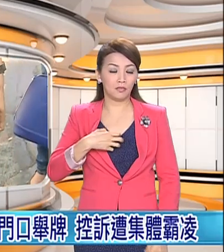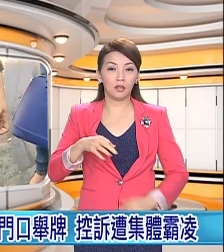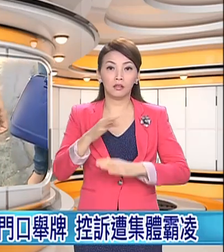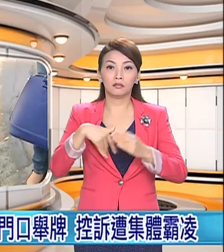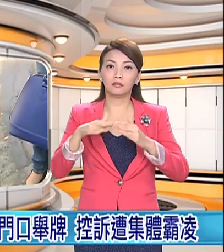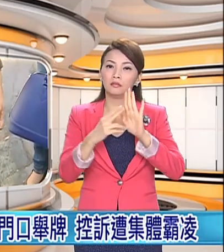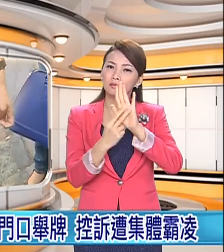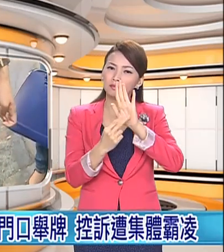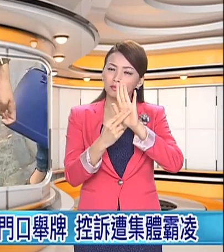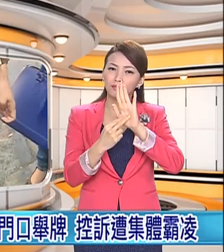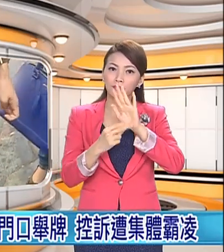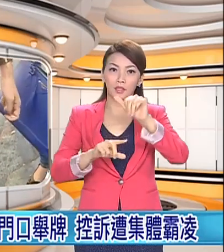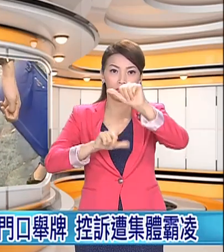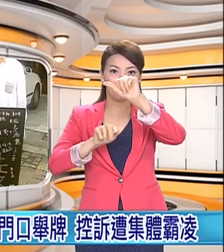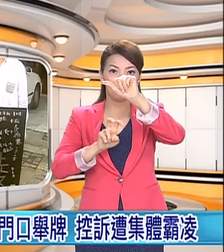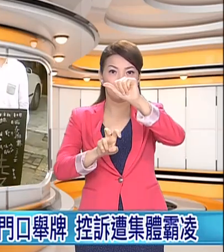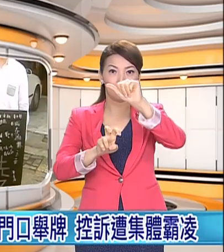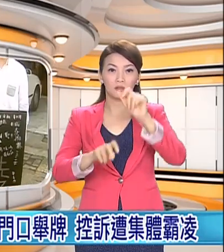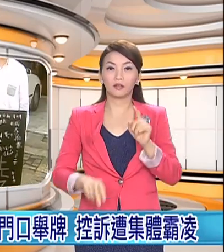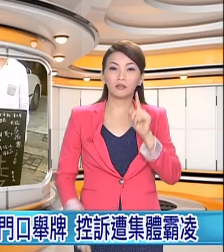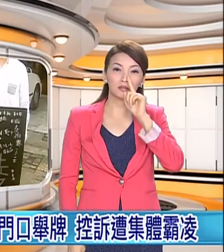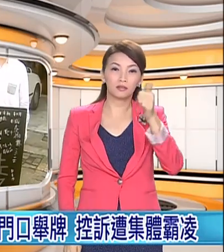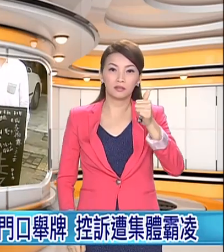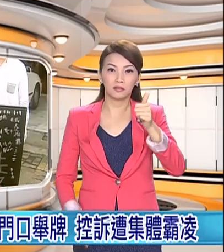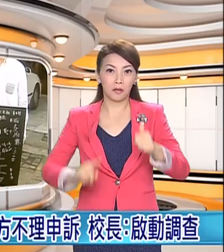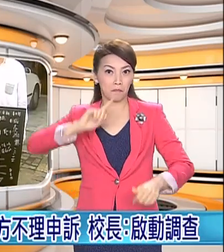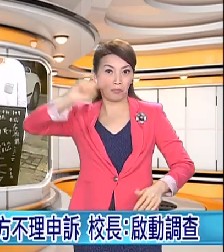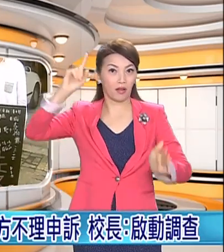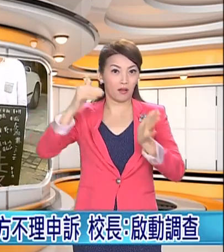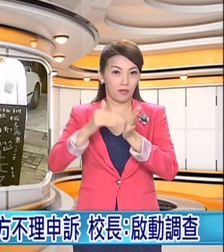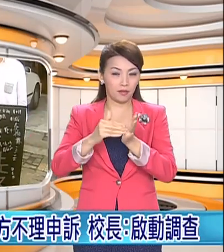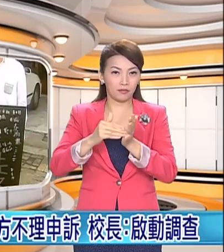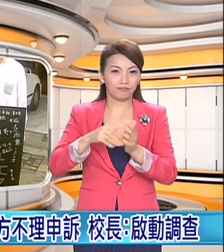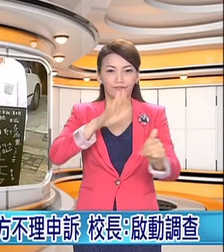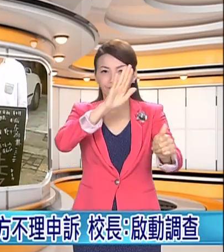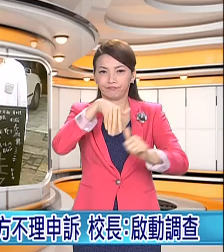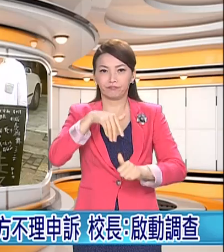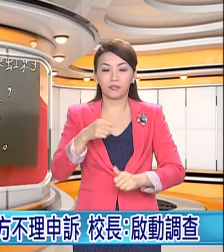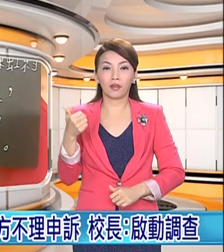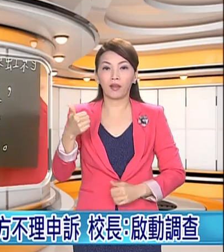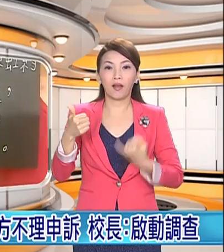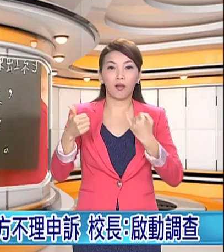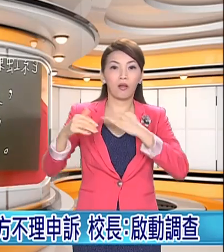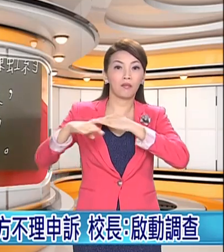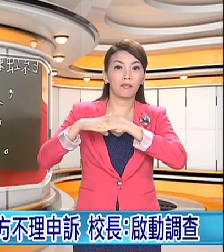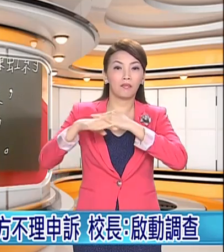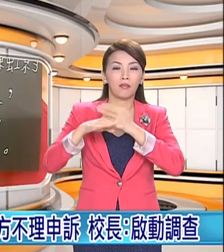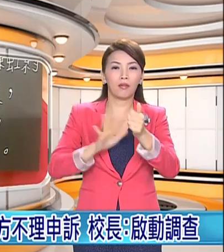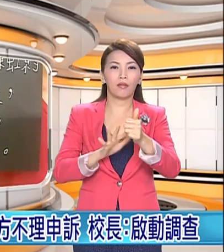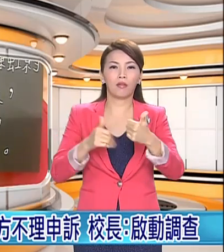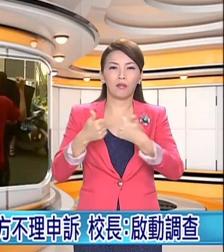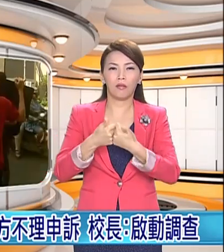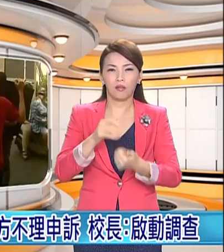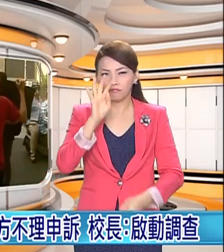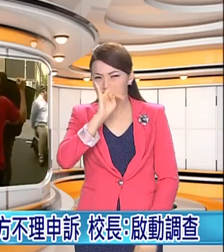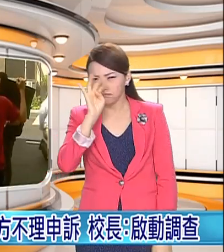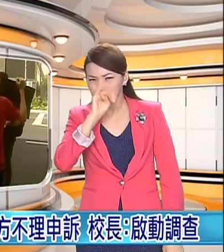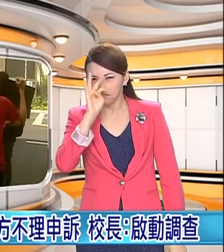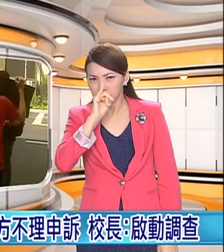服。而校方表示，在5月20号收到了陈同学的申诉之后，已经召